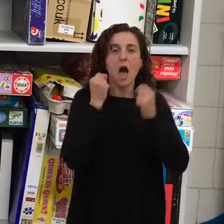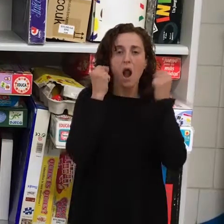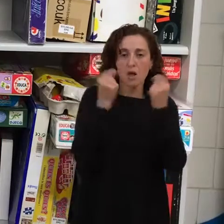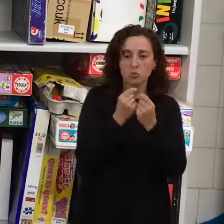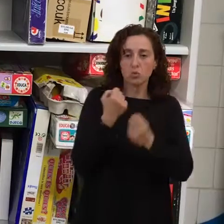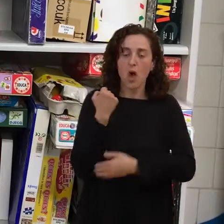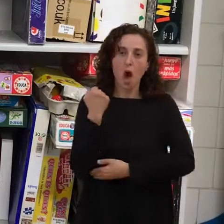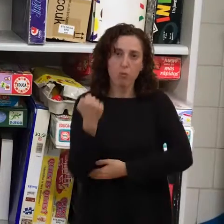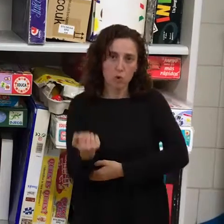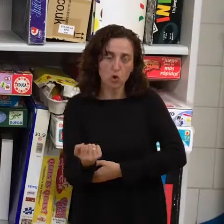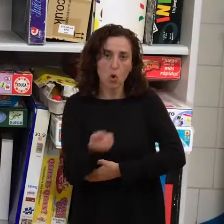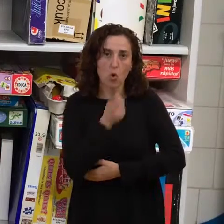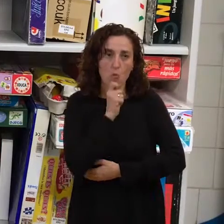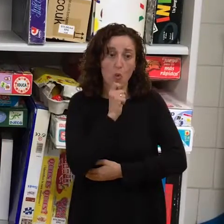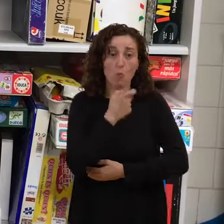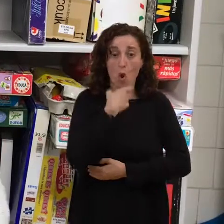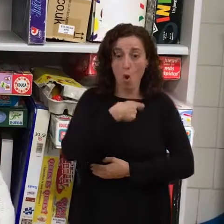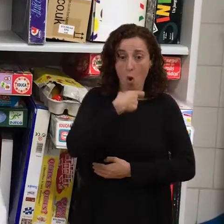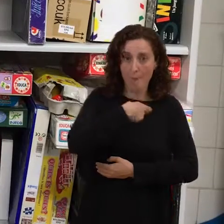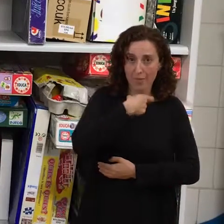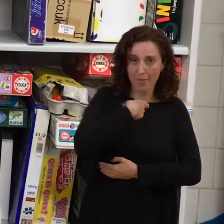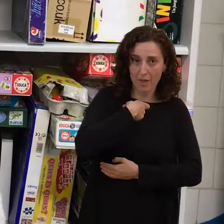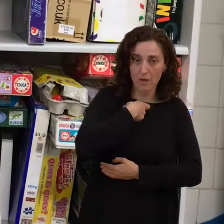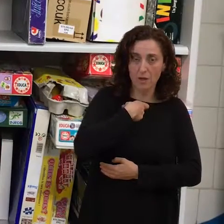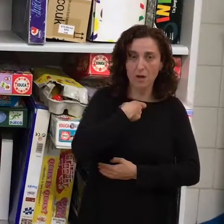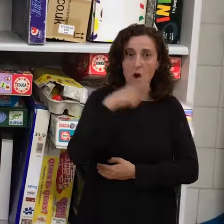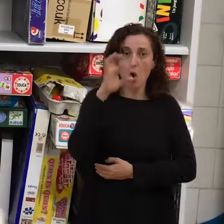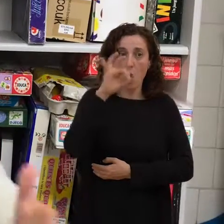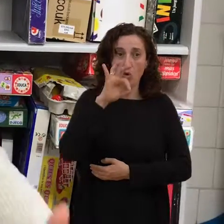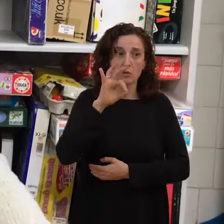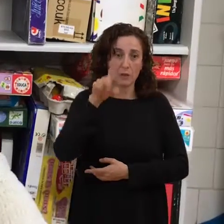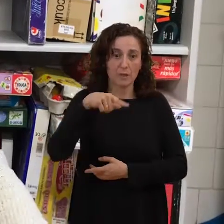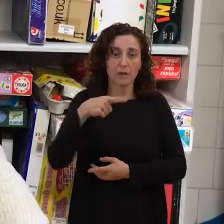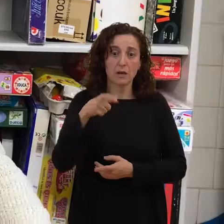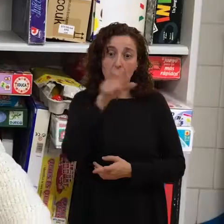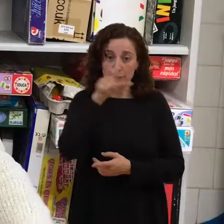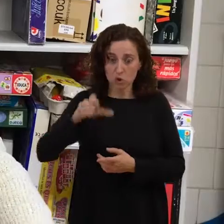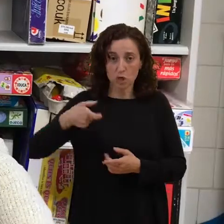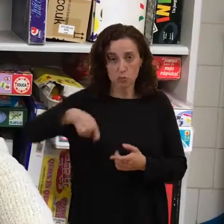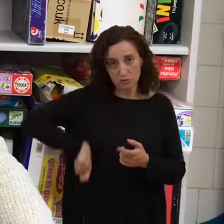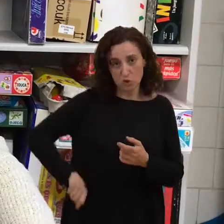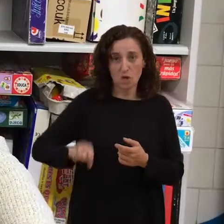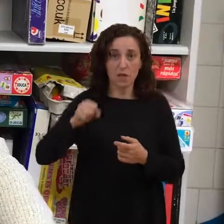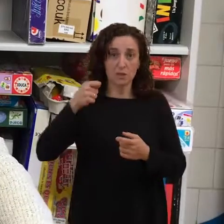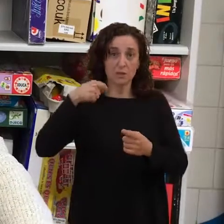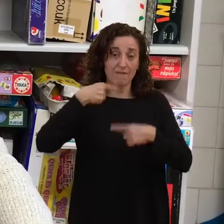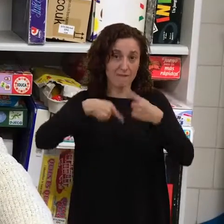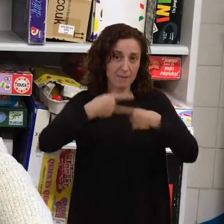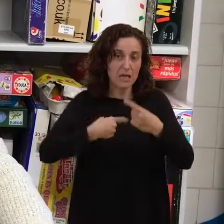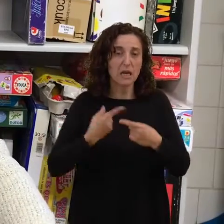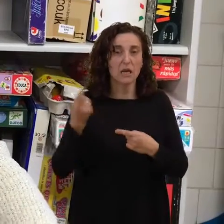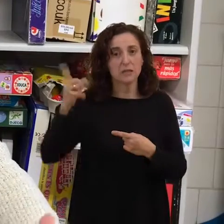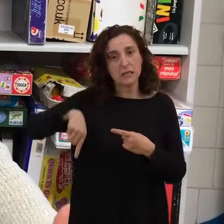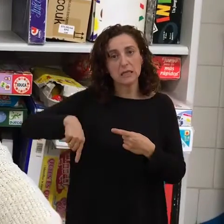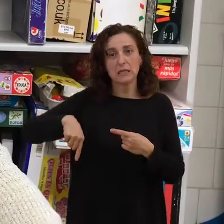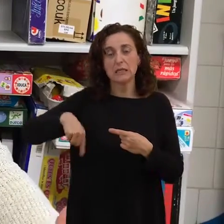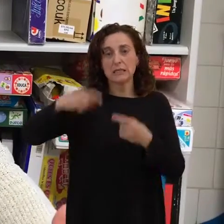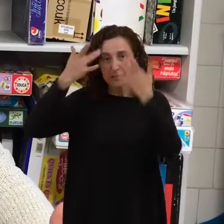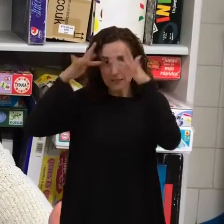las logopedas, o la gente que se trabaja con familias, también en áreas de sensibilización, es muy importante,